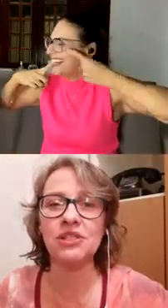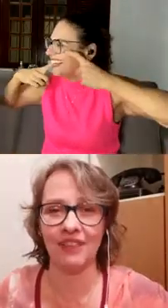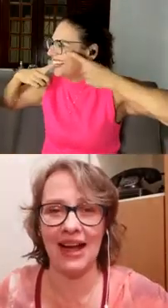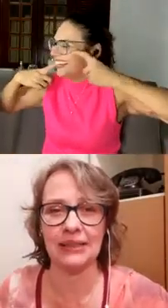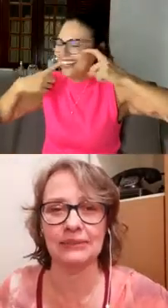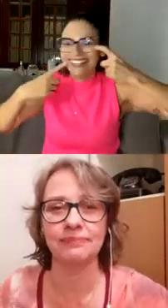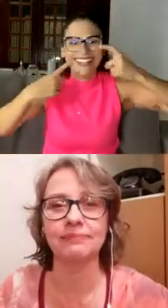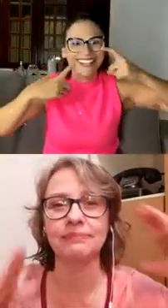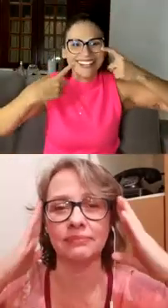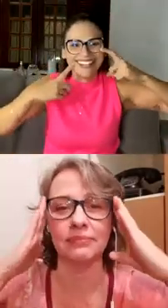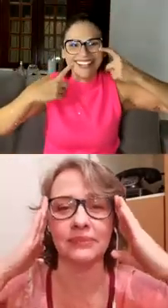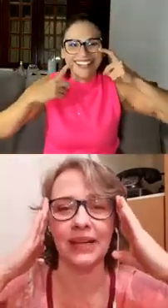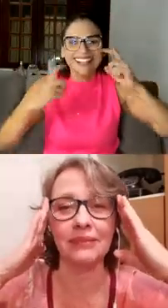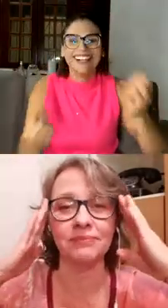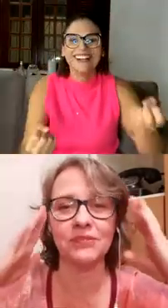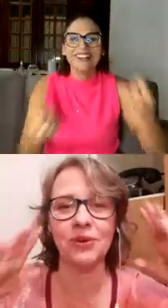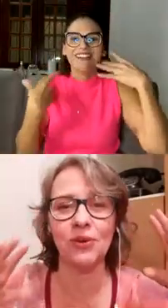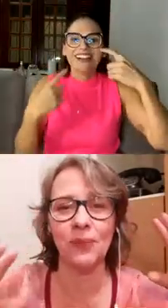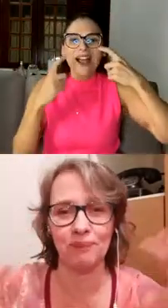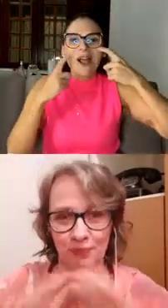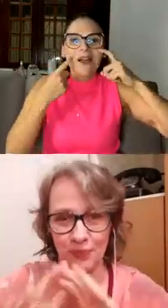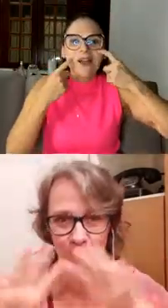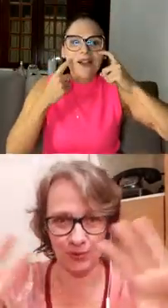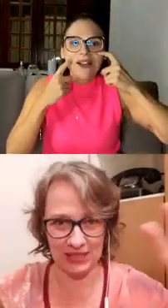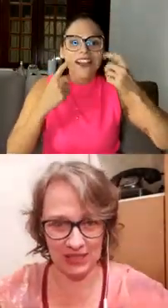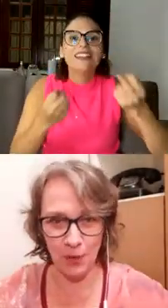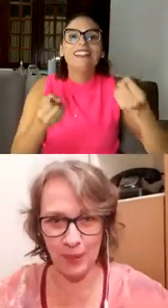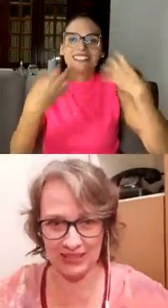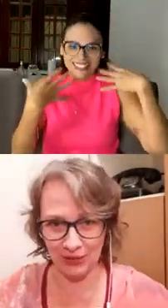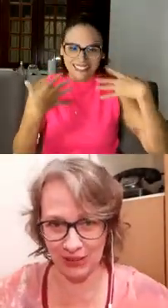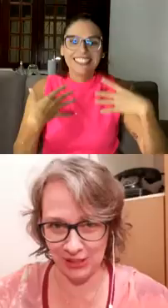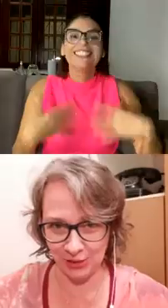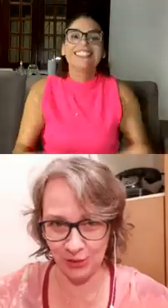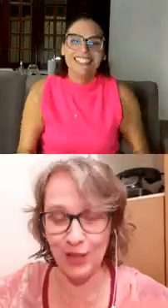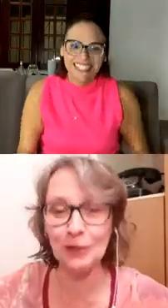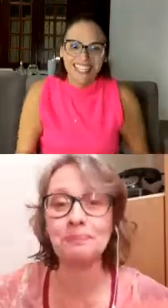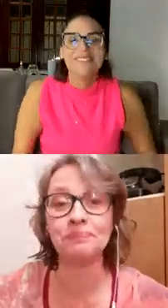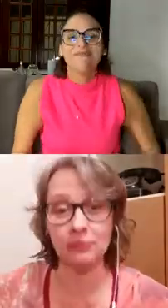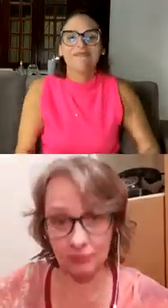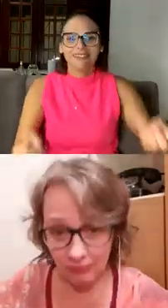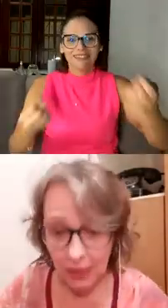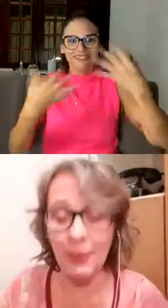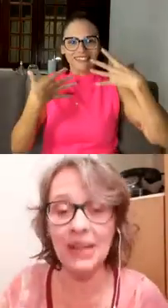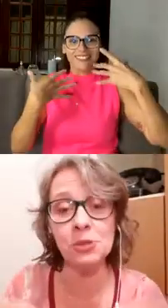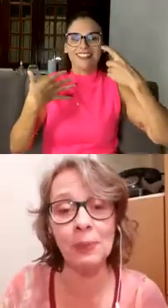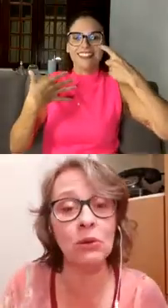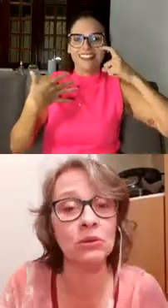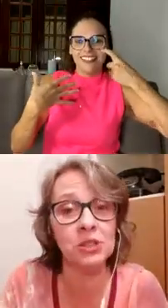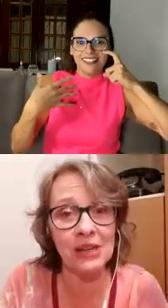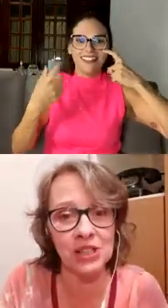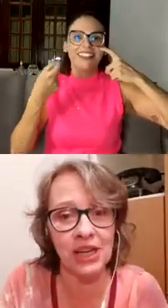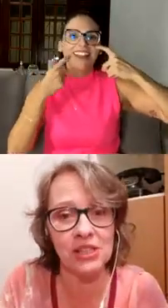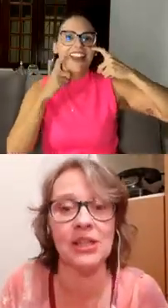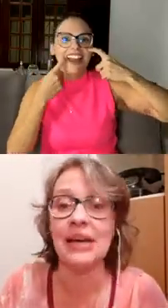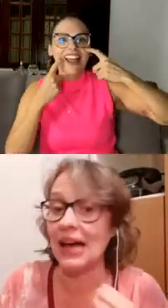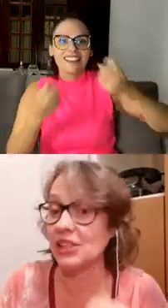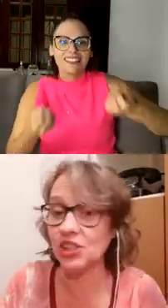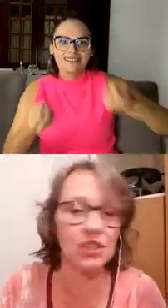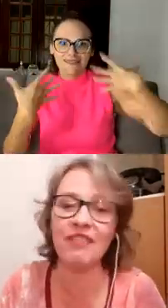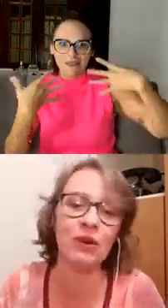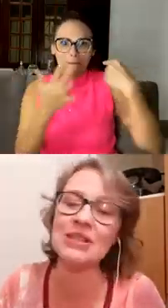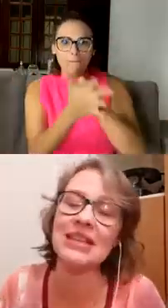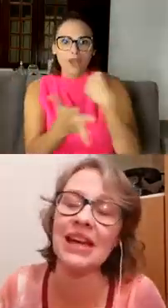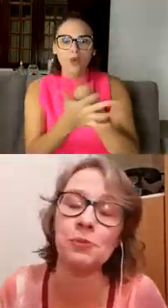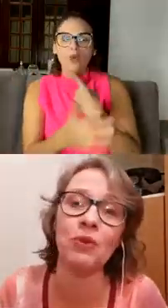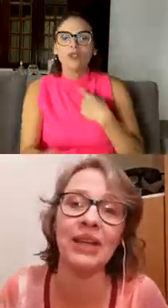Gomes Fraga. Né? Conseguiu passar o texto todo? Sim. Manda as perguntas pra gente. A gente não